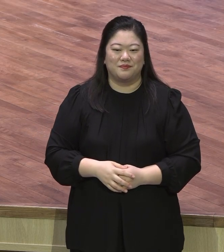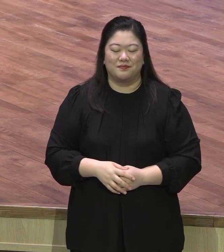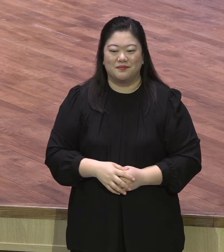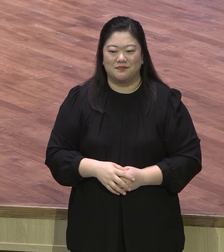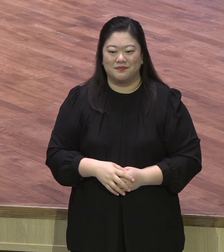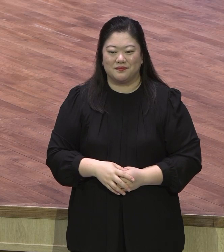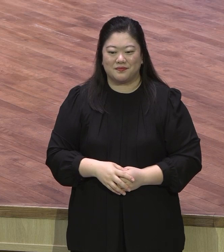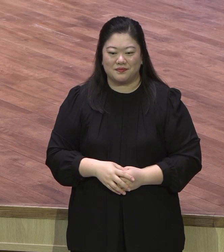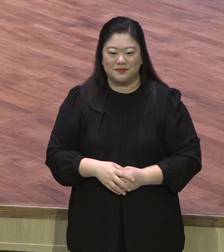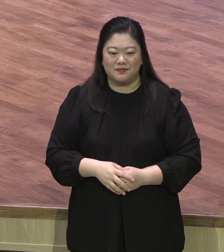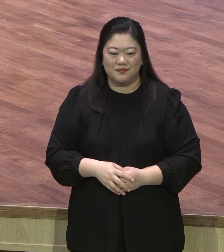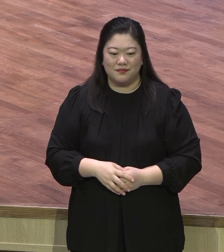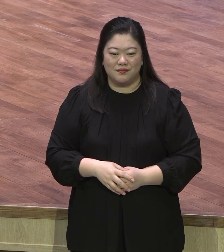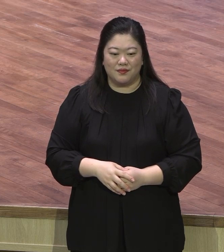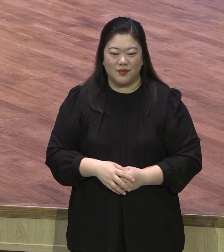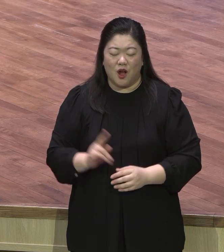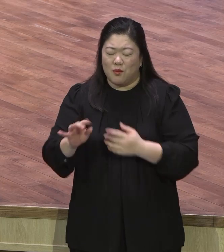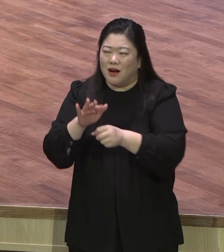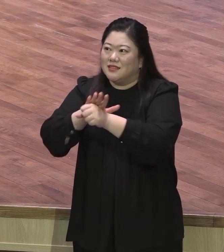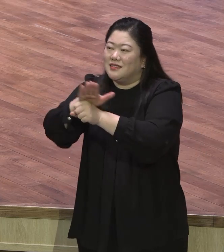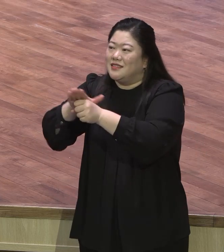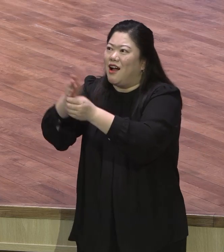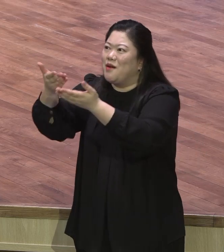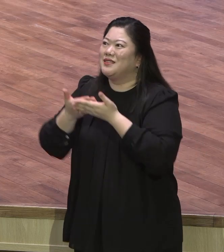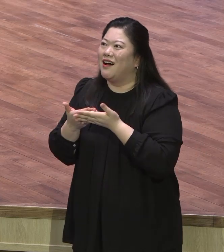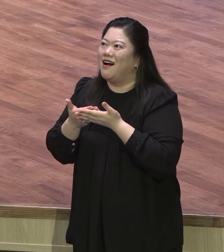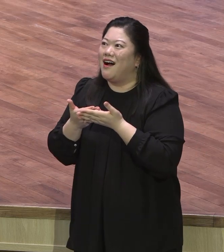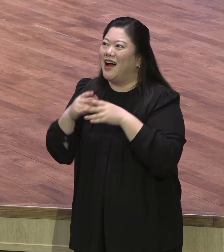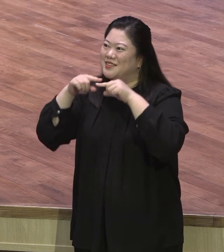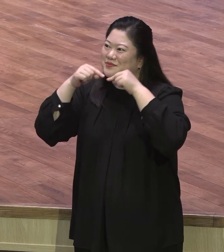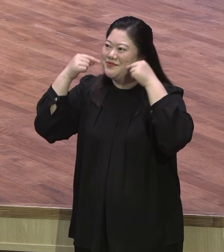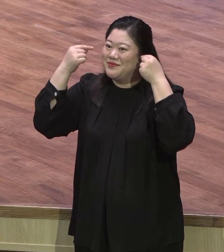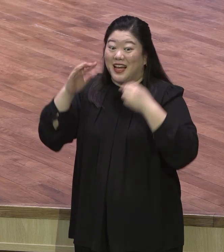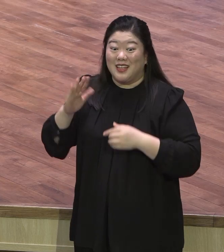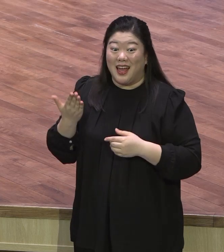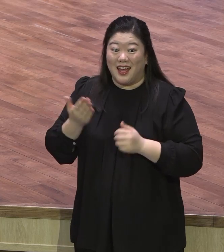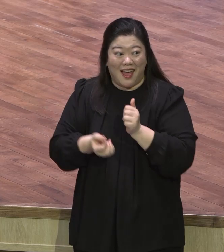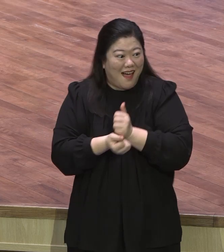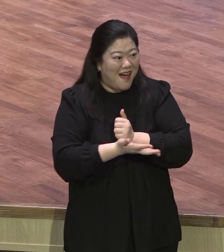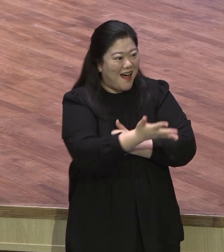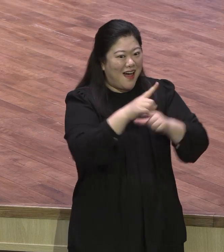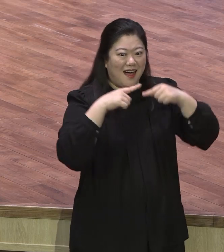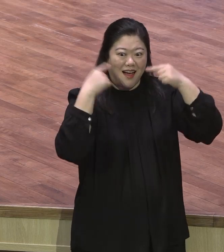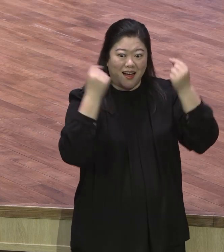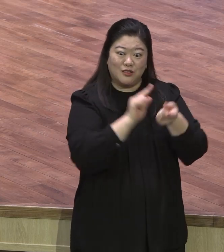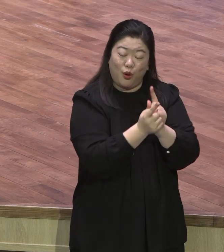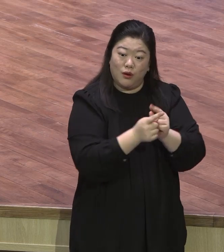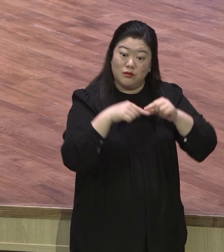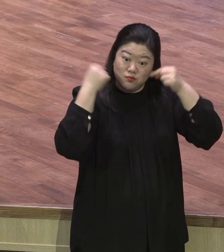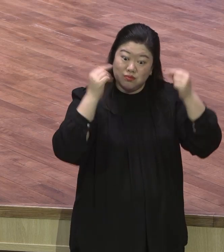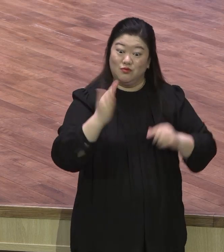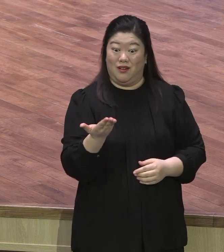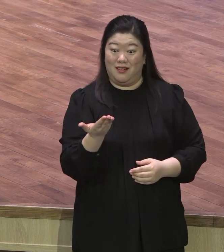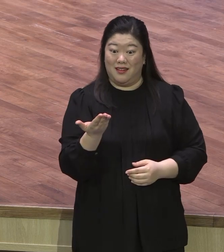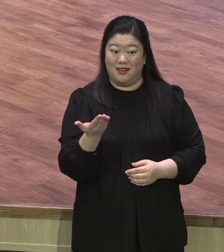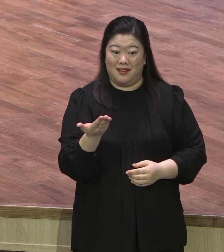그러면 영적 활력이 확 생기죠. 제가 이 펭킹도 때